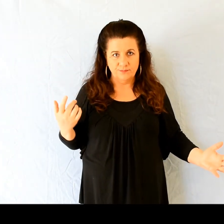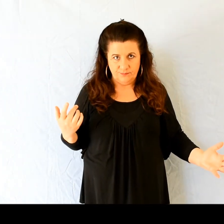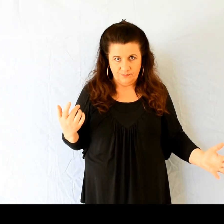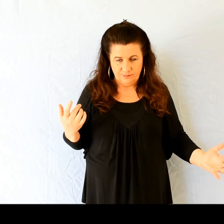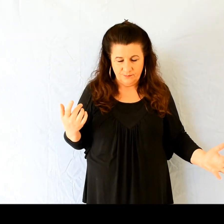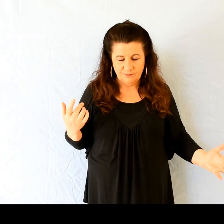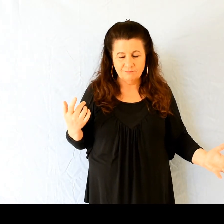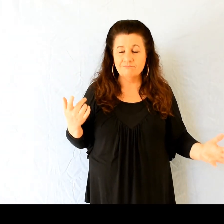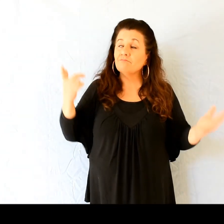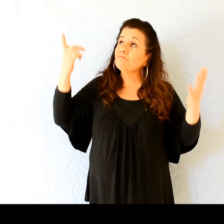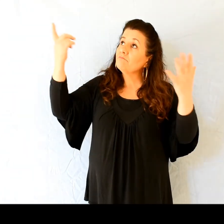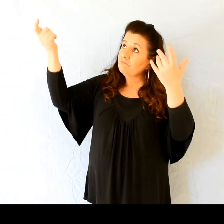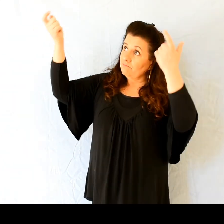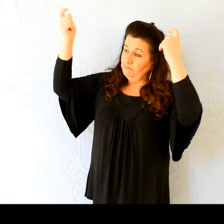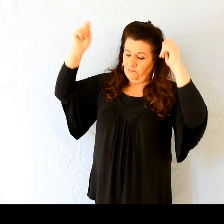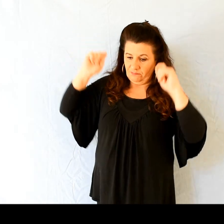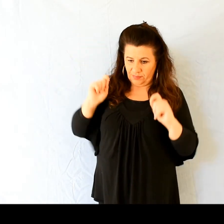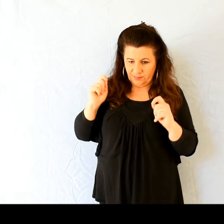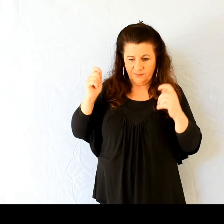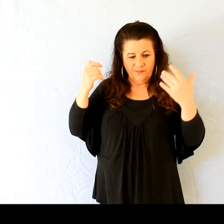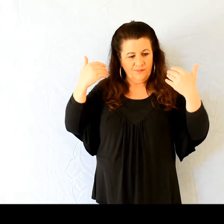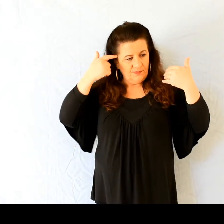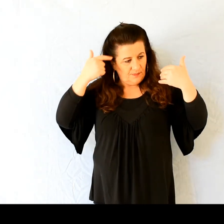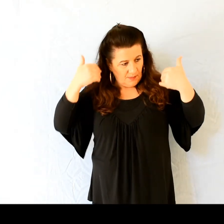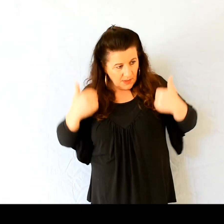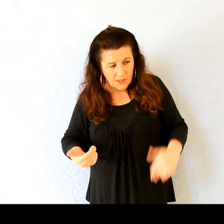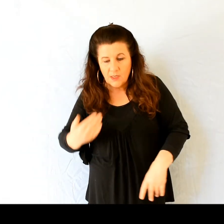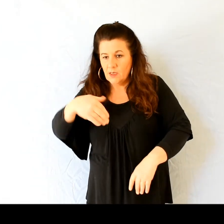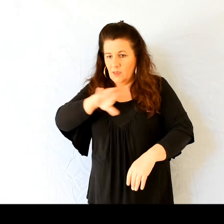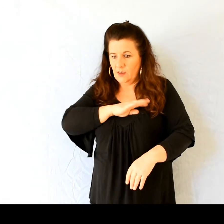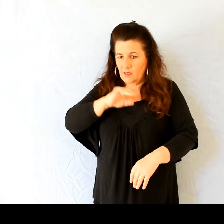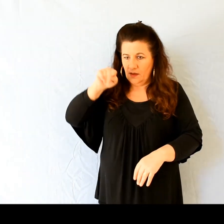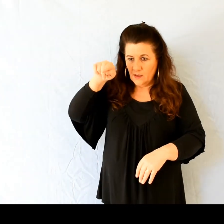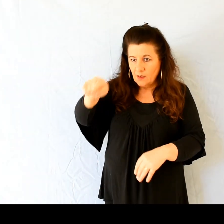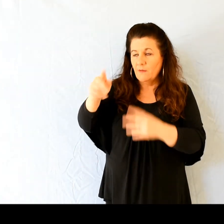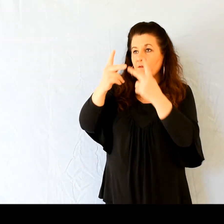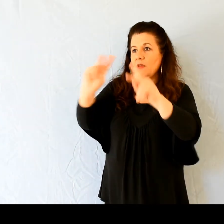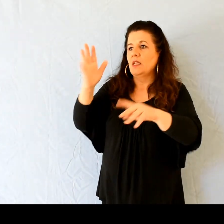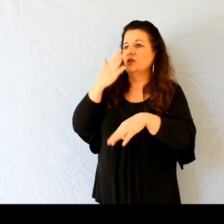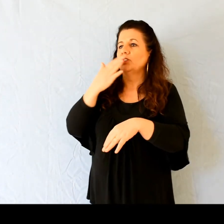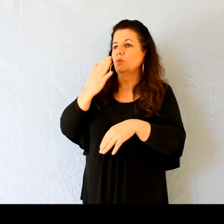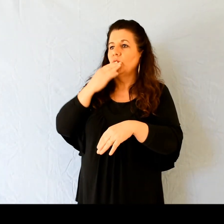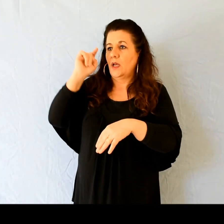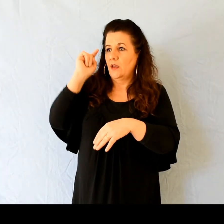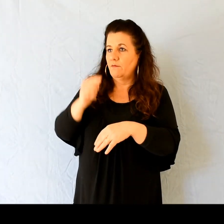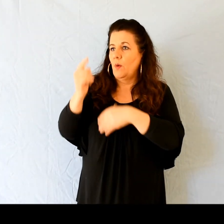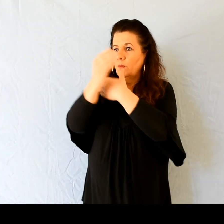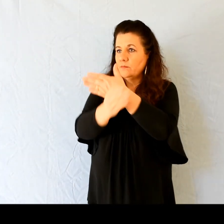Et il m'a chargé de lui bâtir une maison à Jérusalem, en Juda.